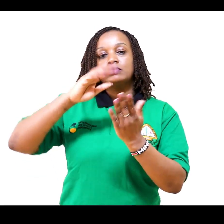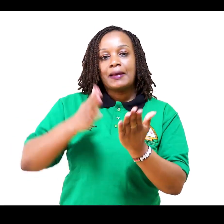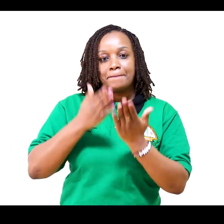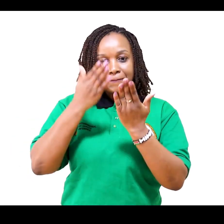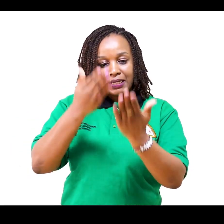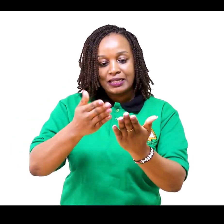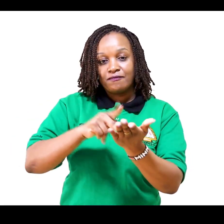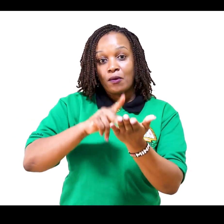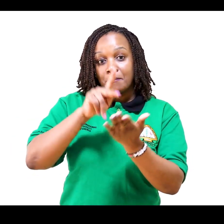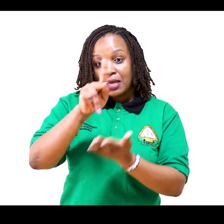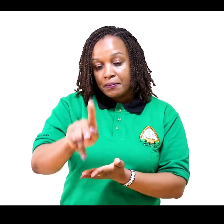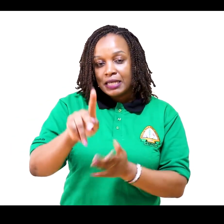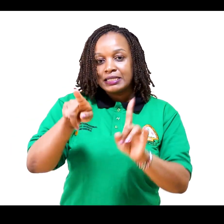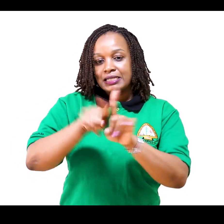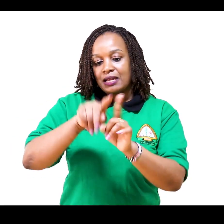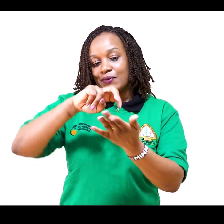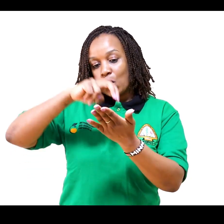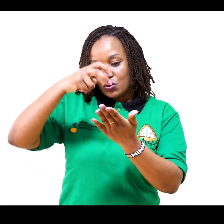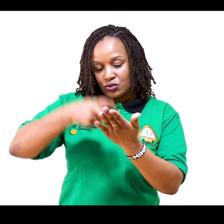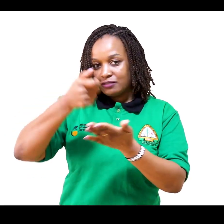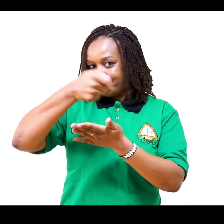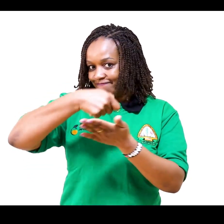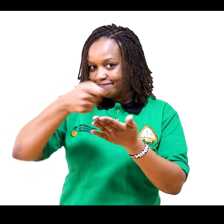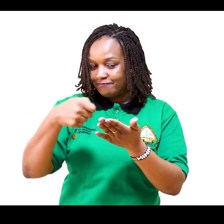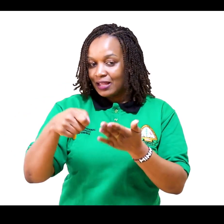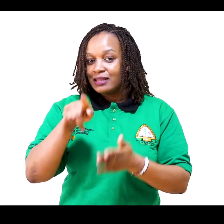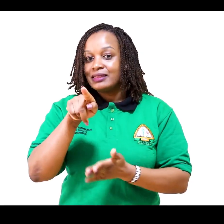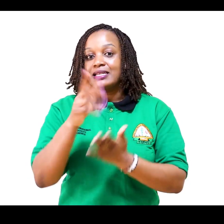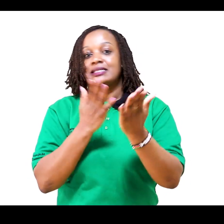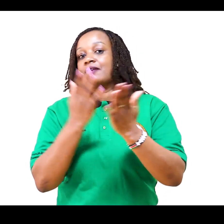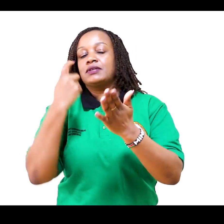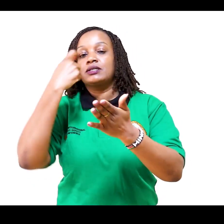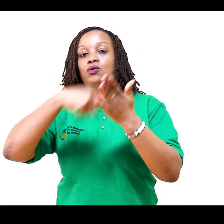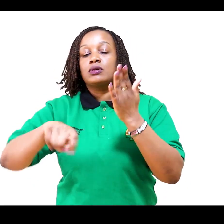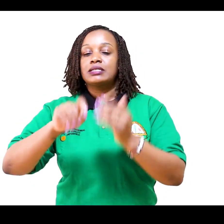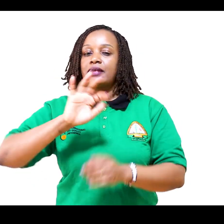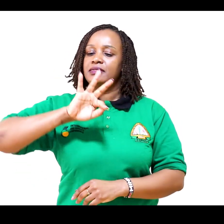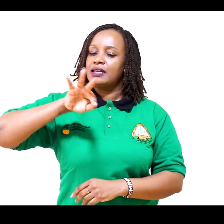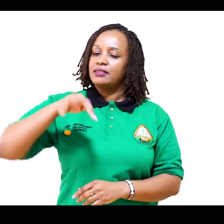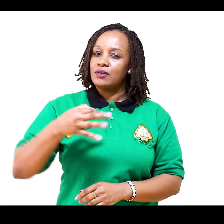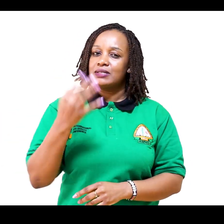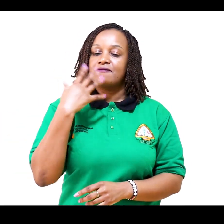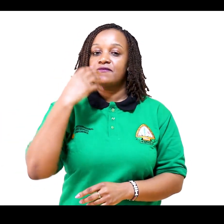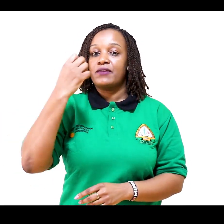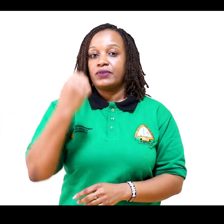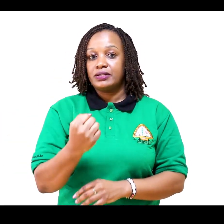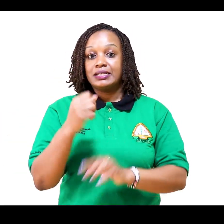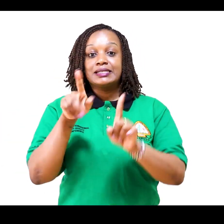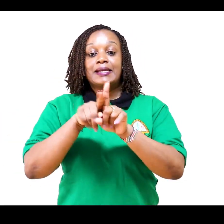shilingi 3,500 imethibitishwa ama kujaza mkataba au risiti ya malipo.